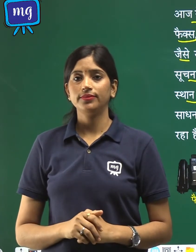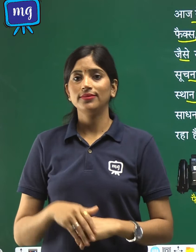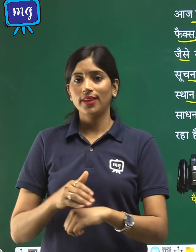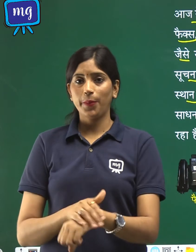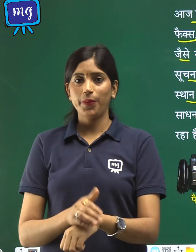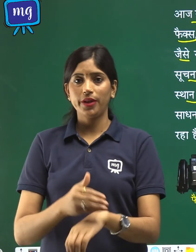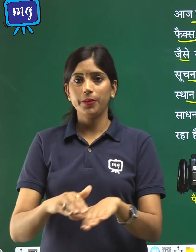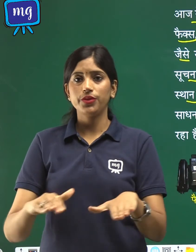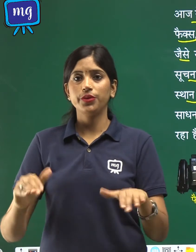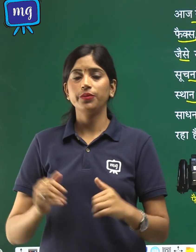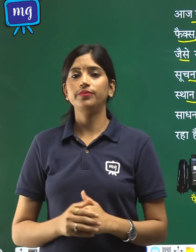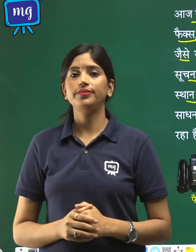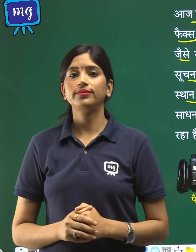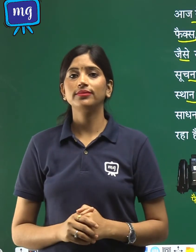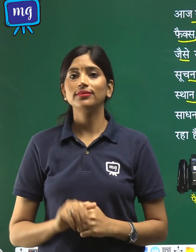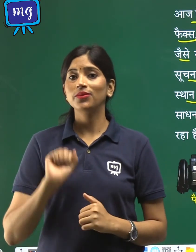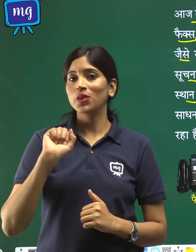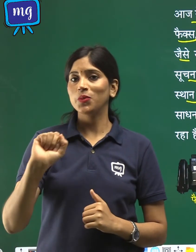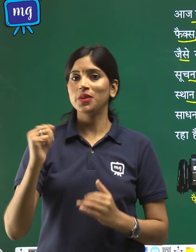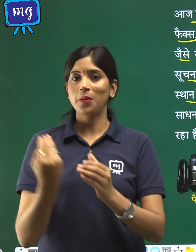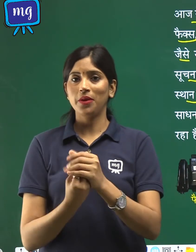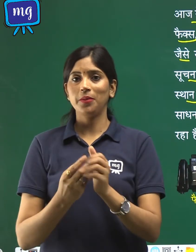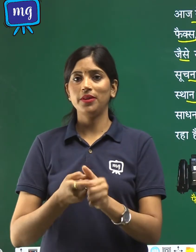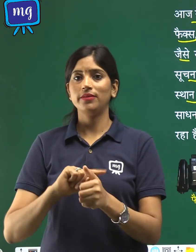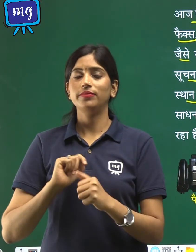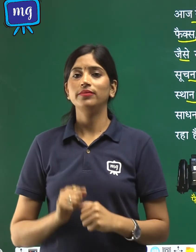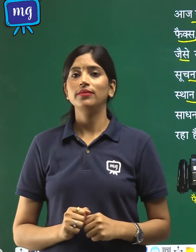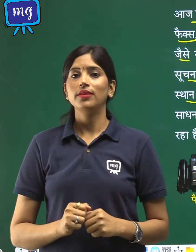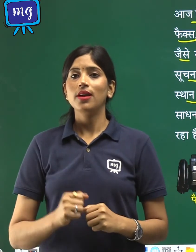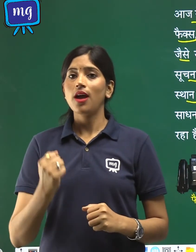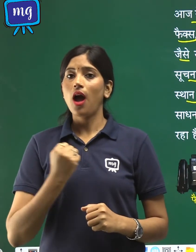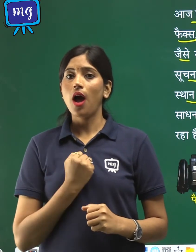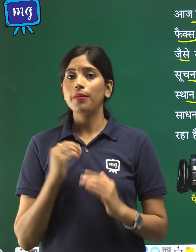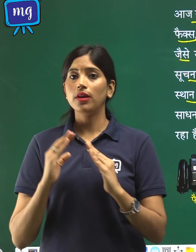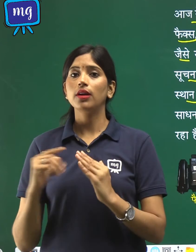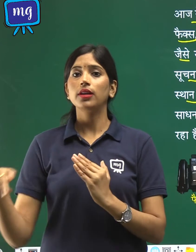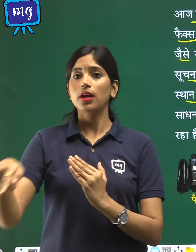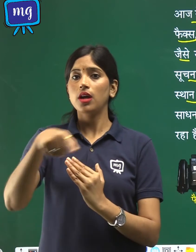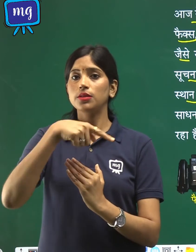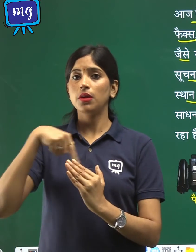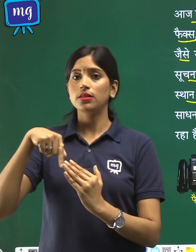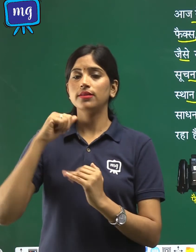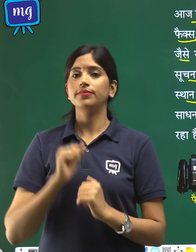प्यारे बच्चों, आपने भी अपने घर के आसपास